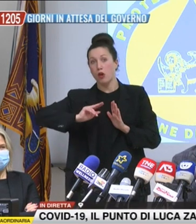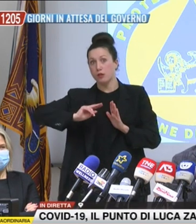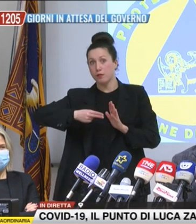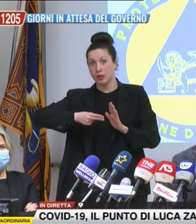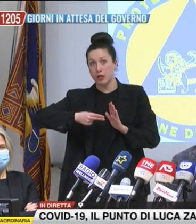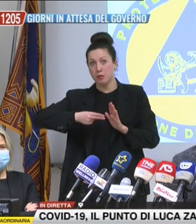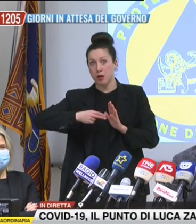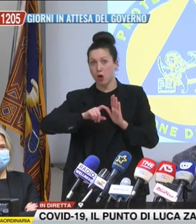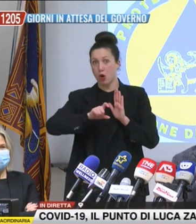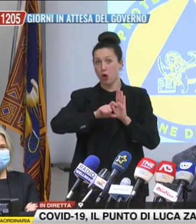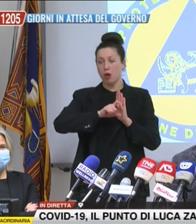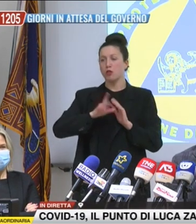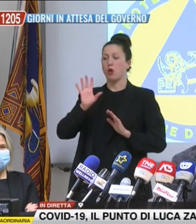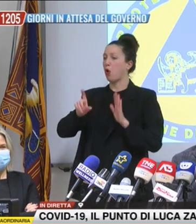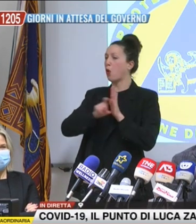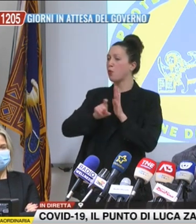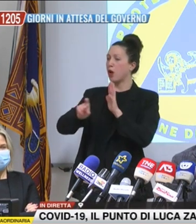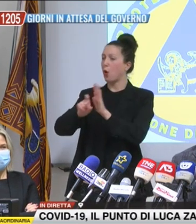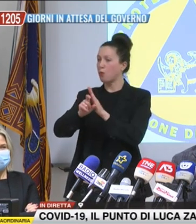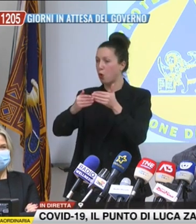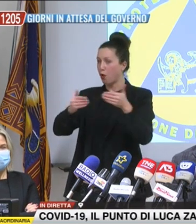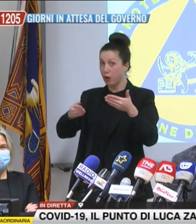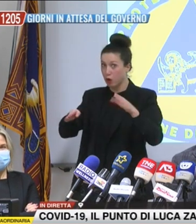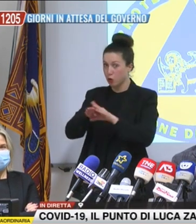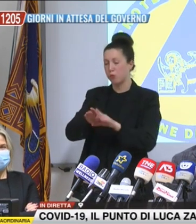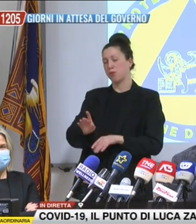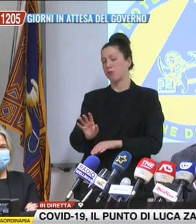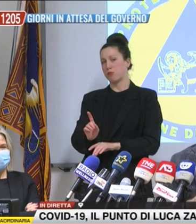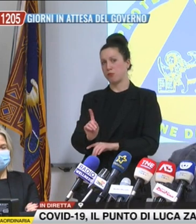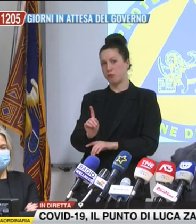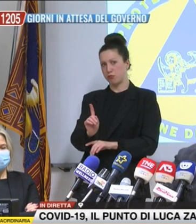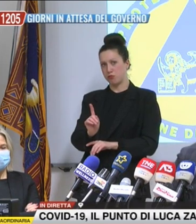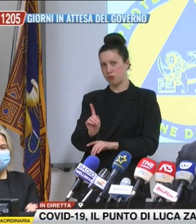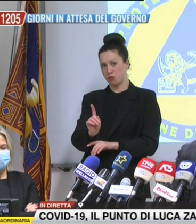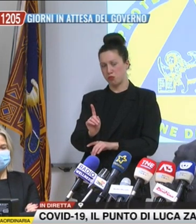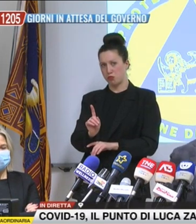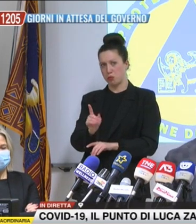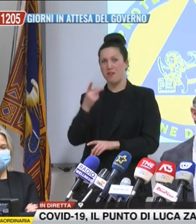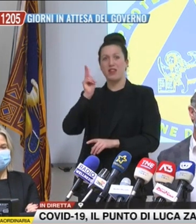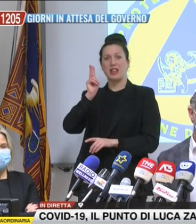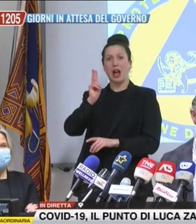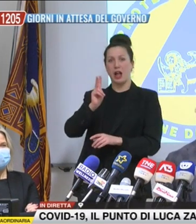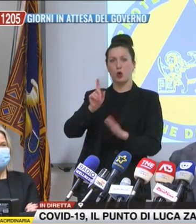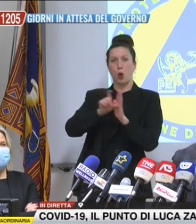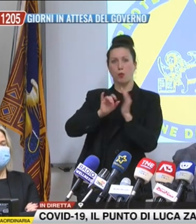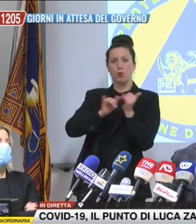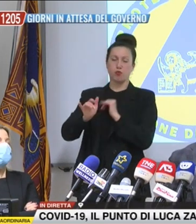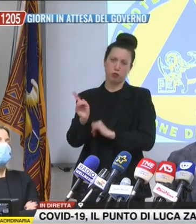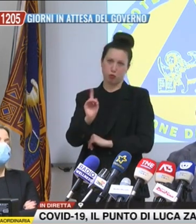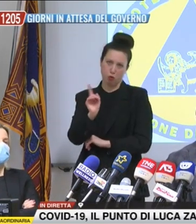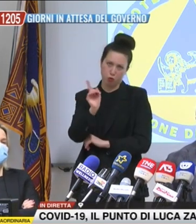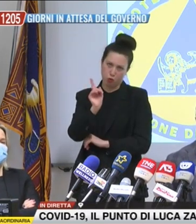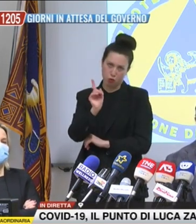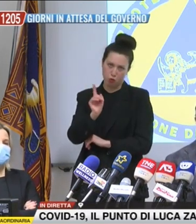non sarà. Confini comunali non se ne parla proprio. Ecco, ma allora ci spiego un attimo. No, non vi dico l'ordinanza, Filippo, dai. No, nel senso che ci ha